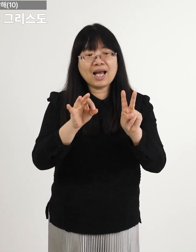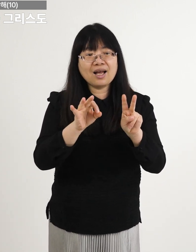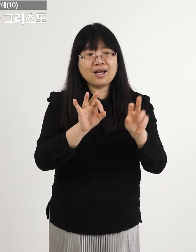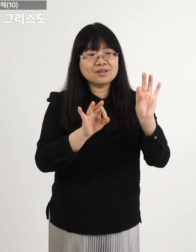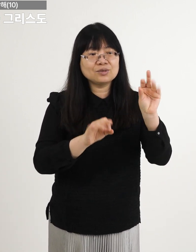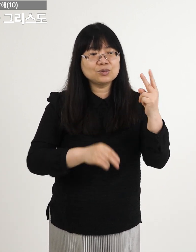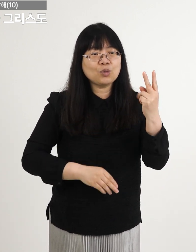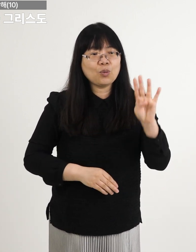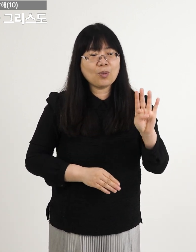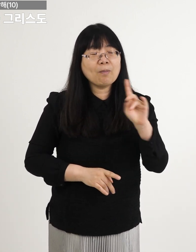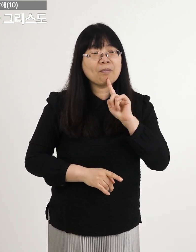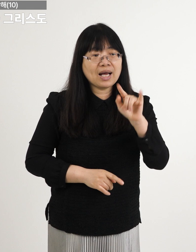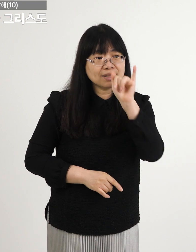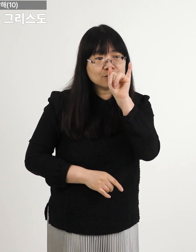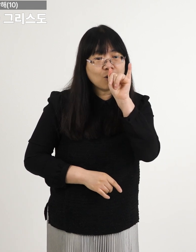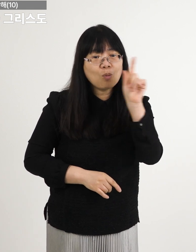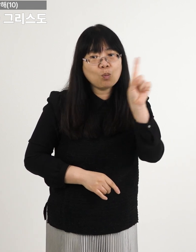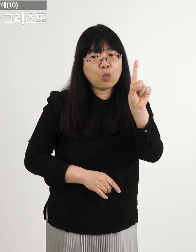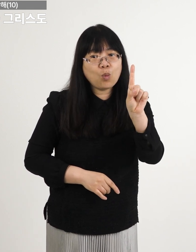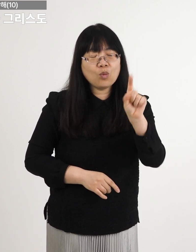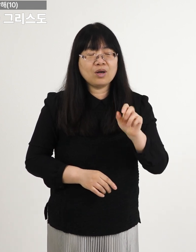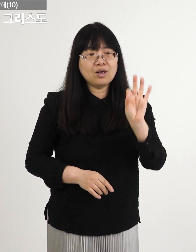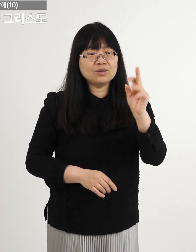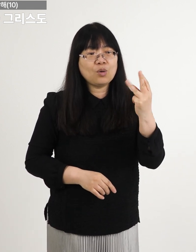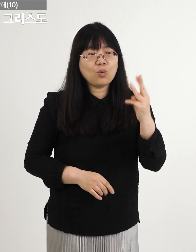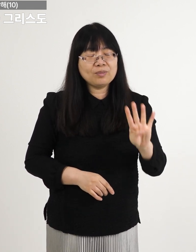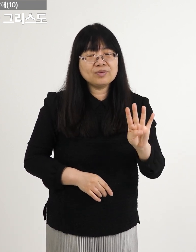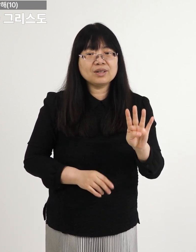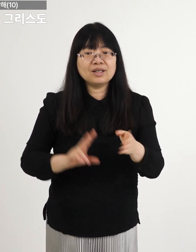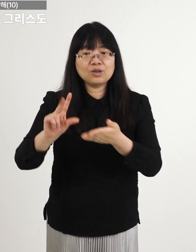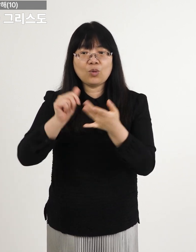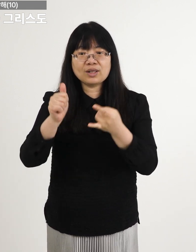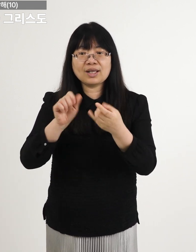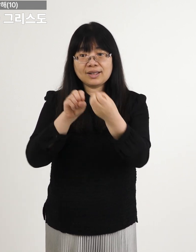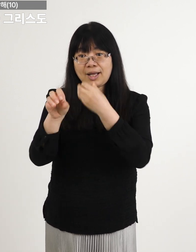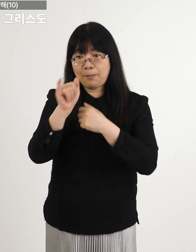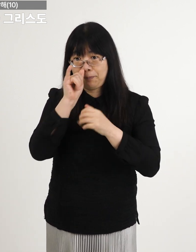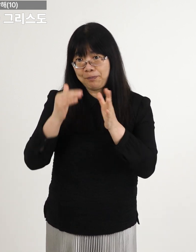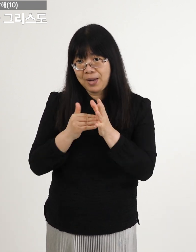꺼냅니다. 욥이 여호와께 대답합니다.